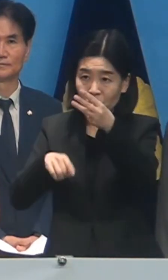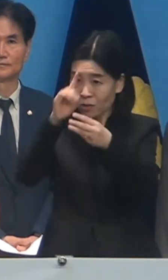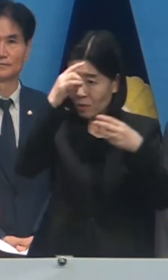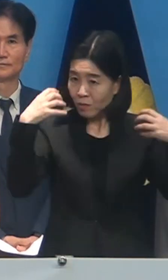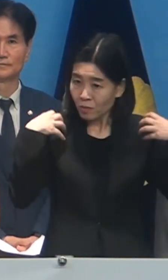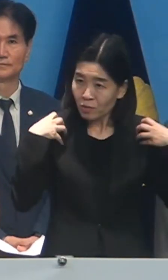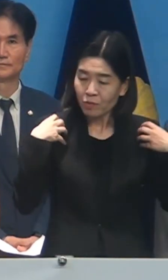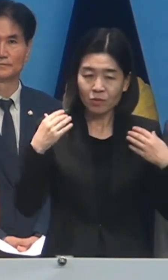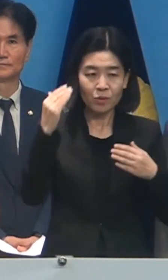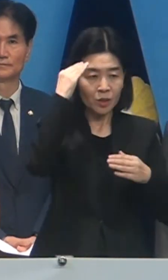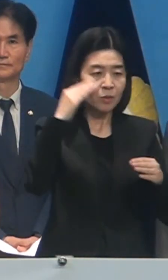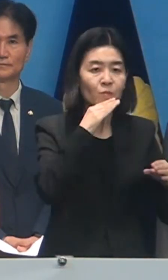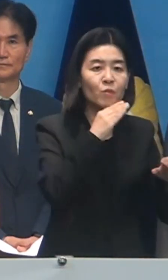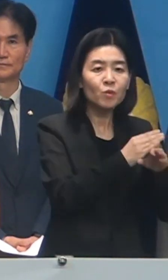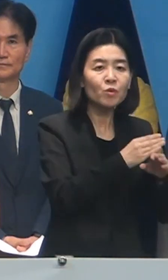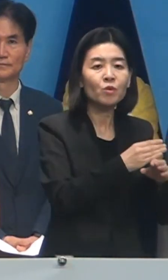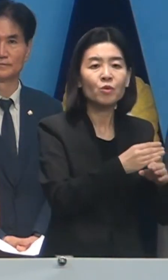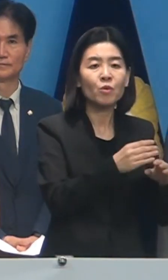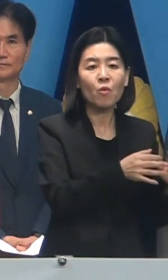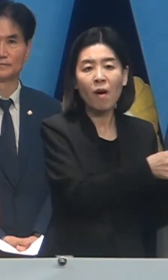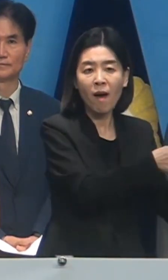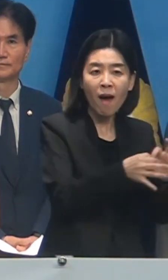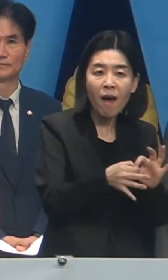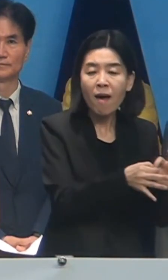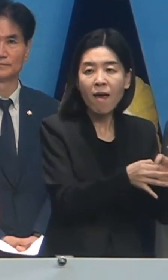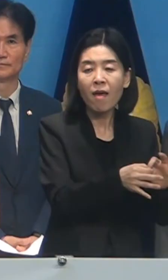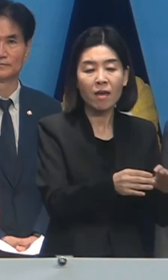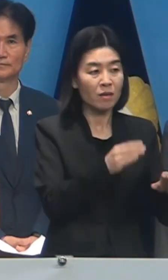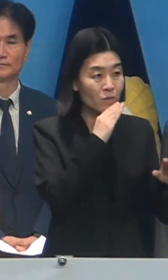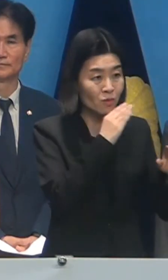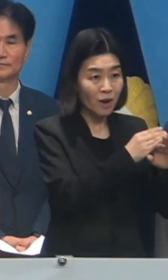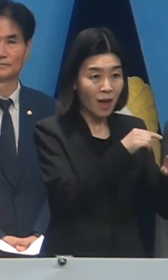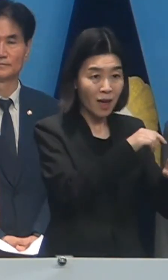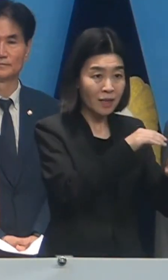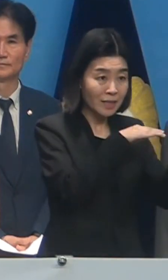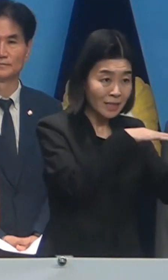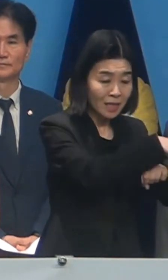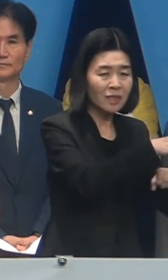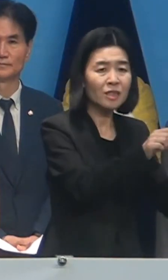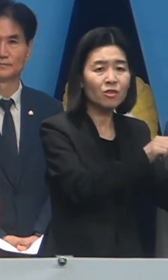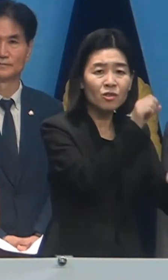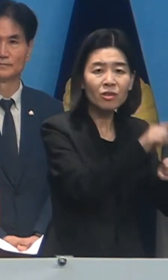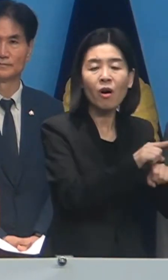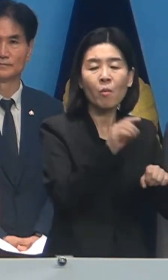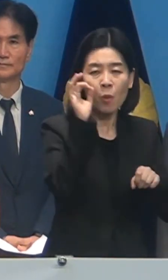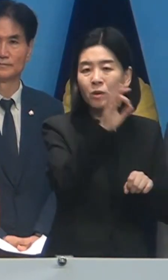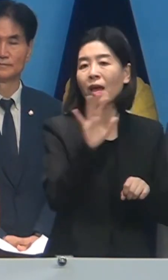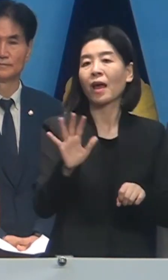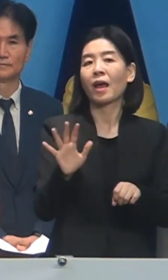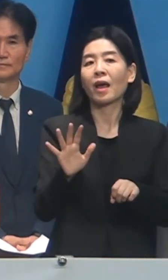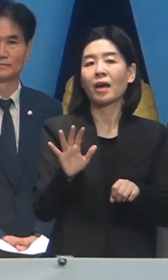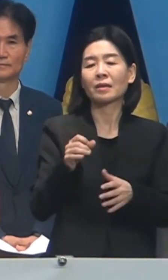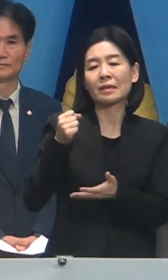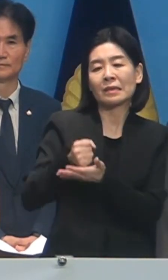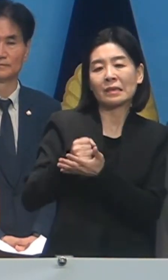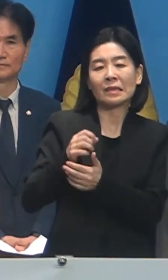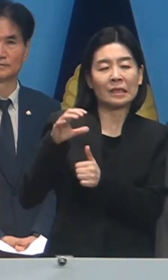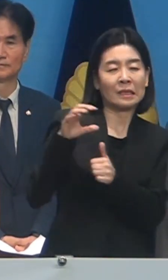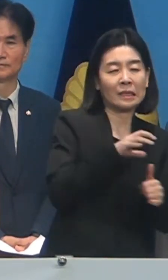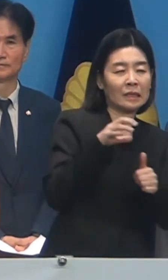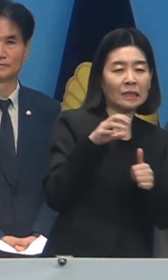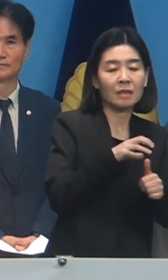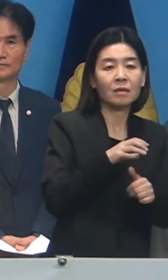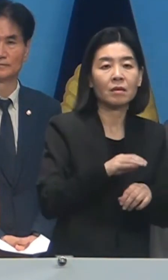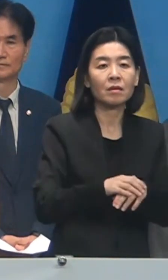정부는 남북관계의 복합성과 북한 체제의 특수성을 간과했습니다. 규탄 중심의 대북 인권 정책은